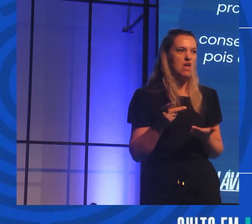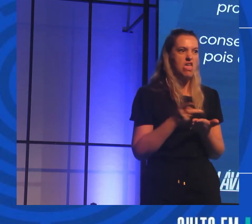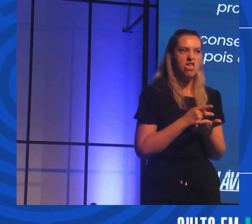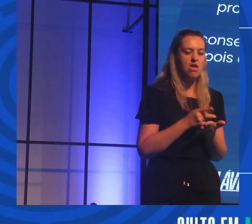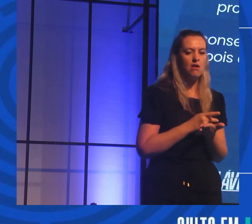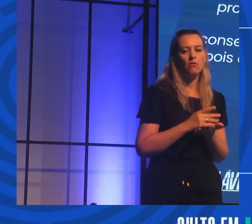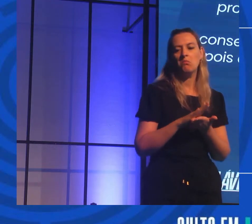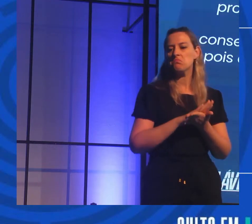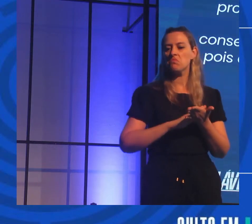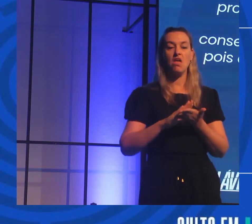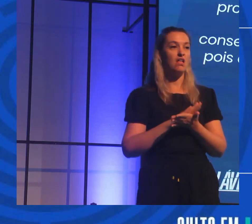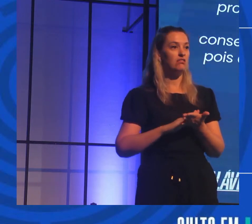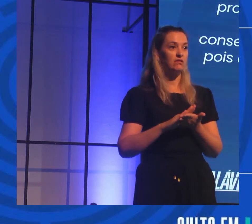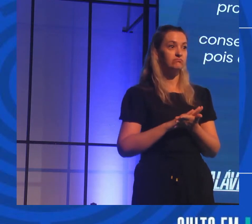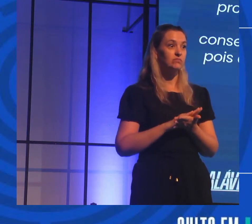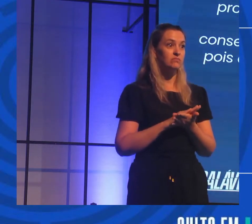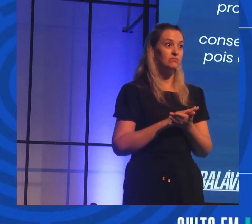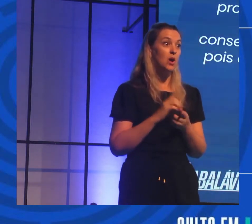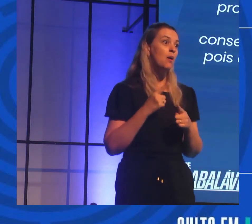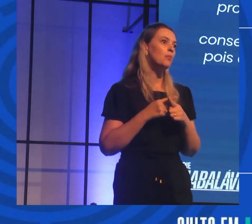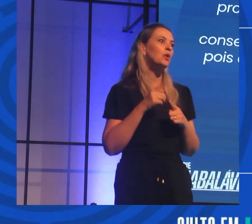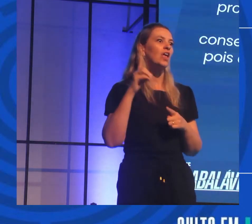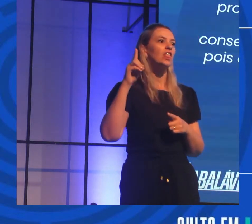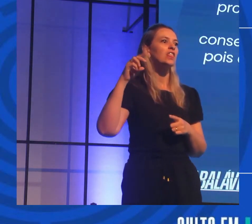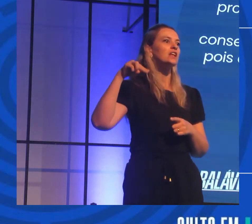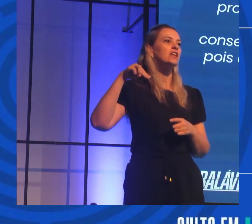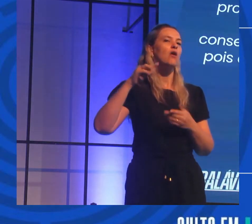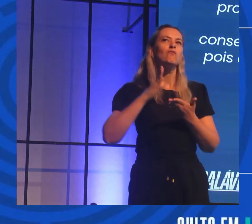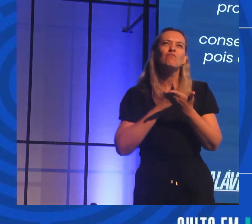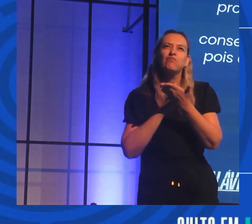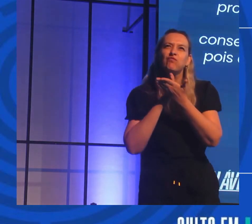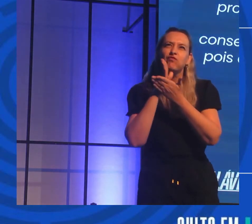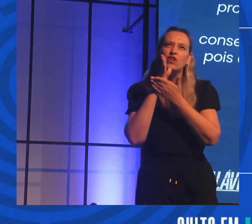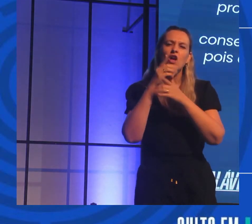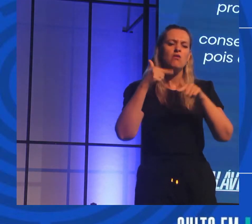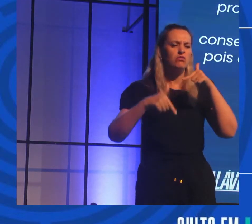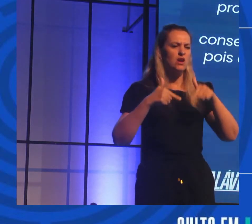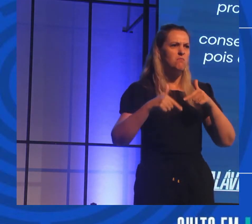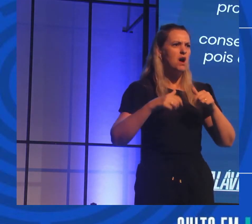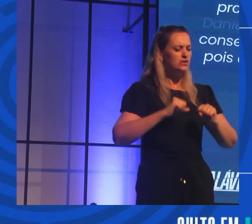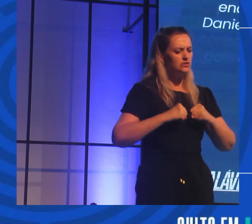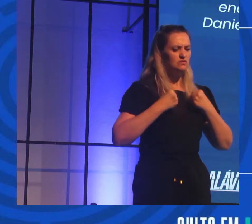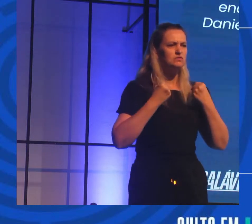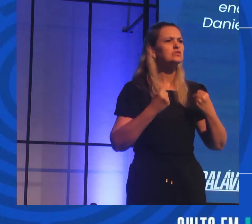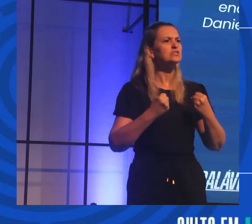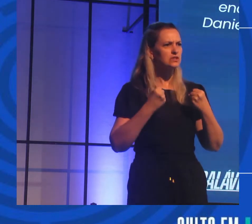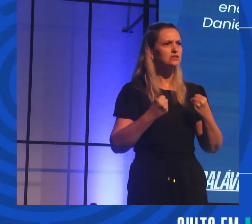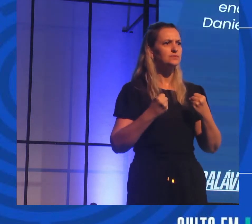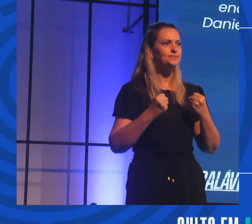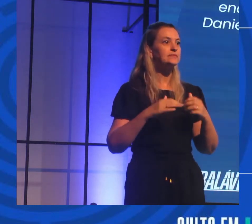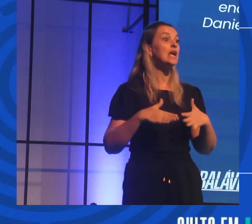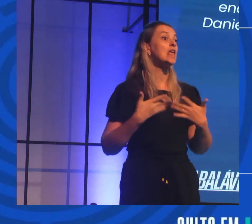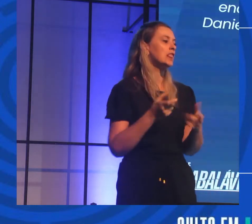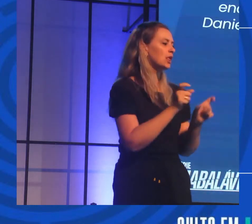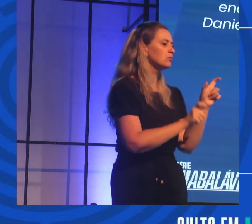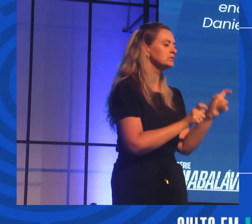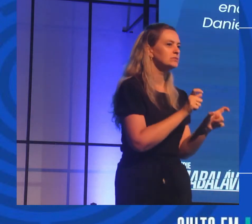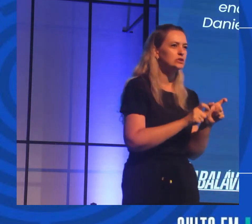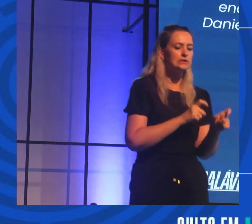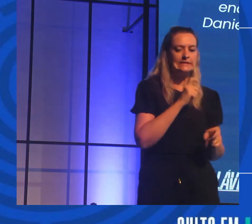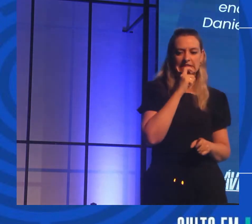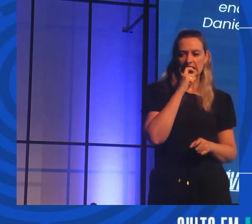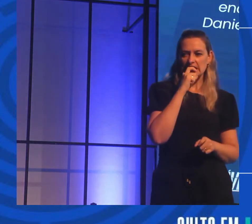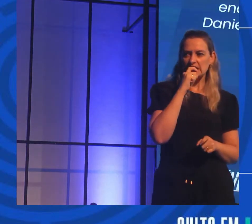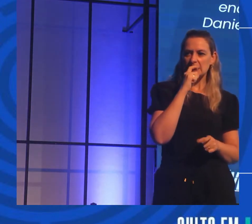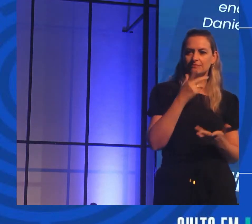era desonesto, nem negligente. E olha que interessante, finalmente esses homens disseram: